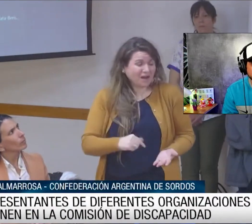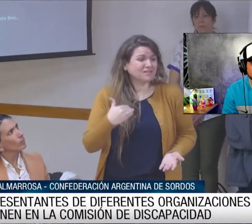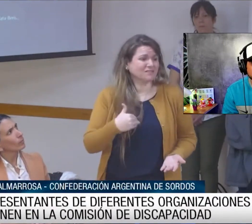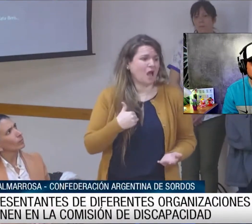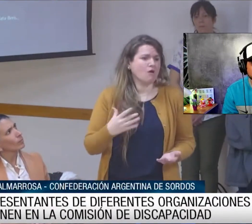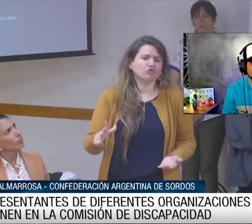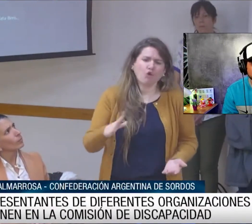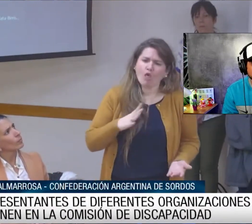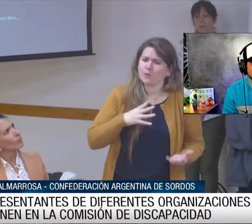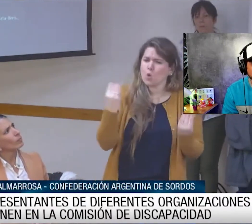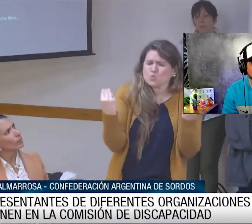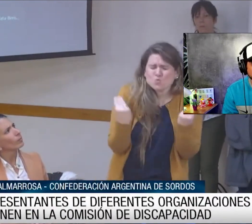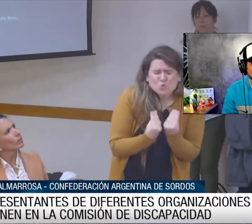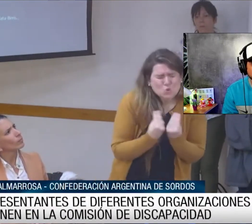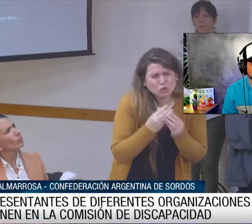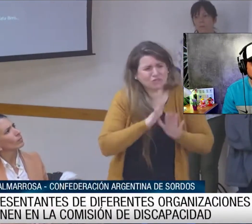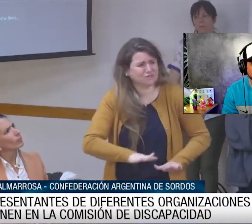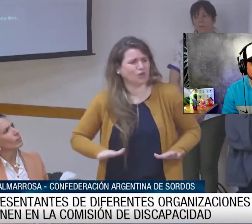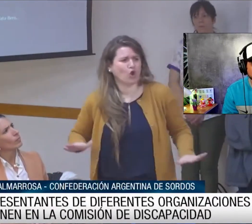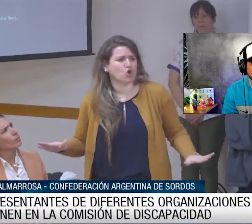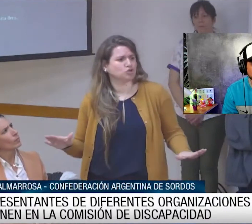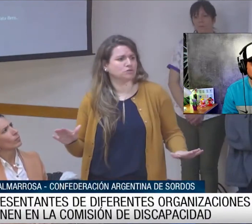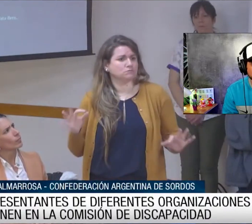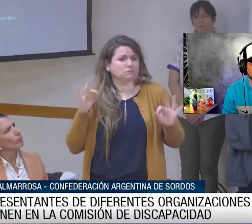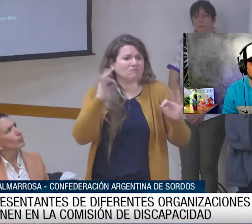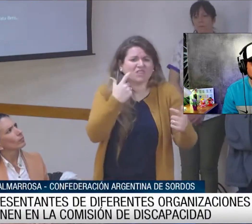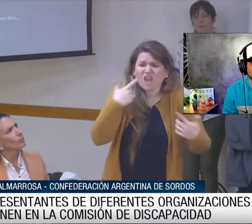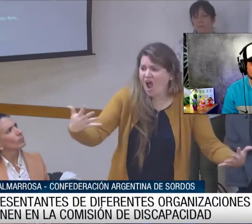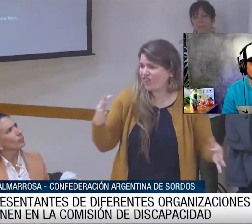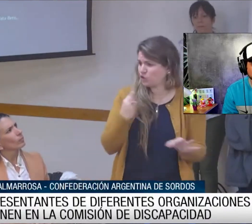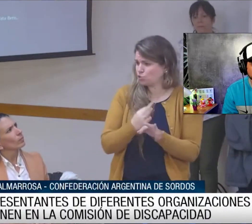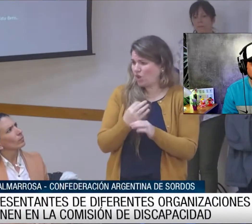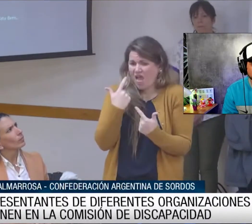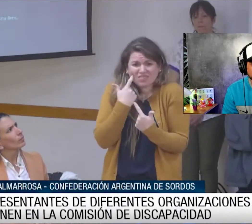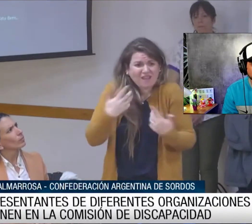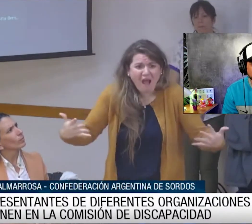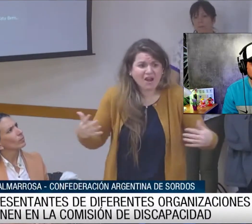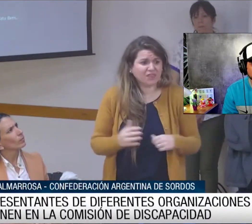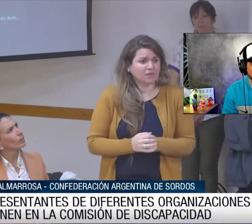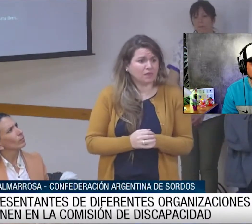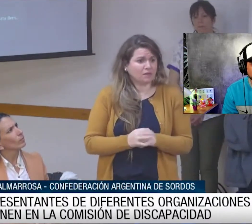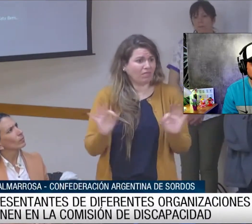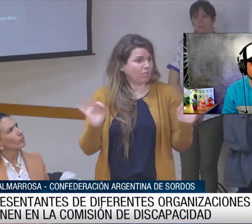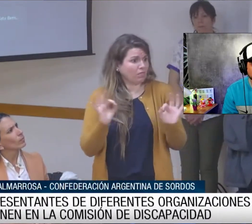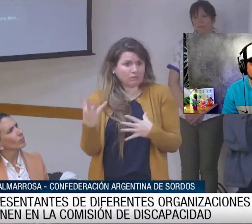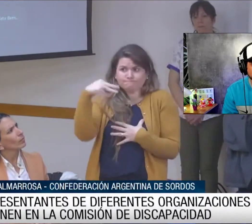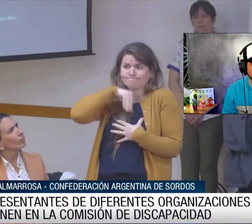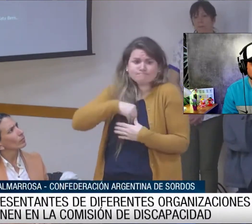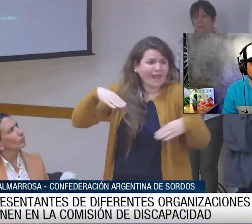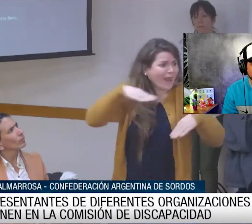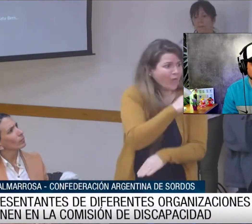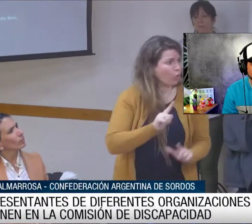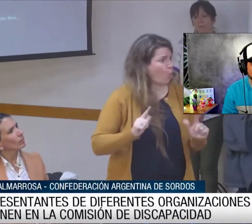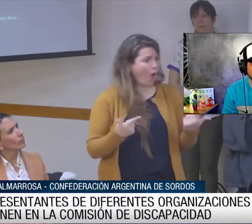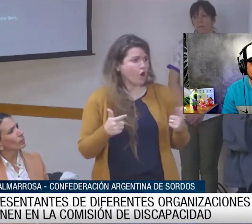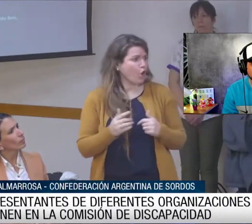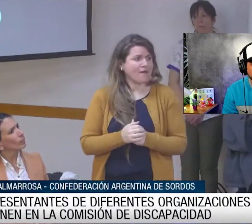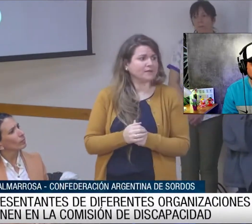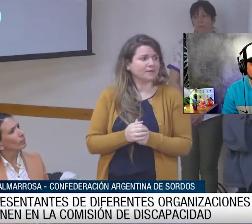psicológicas. Y en la Argentina aún todavía muchos niños sordos llegan tardíamente a las escuelas y sin haber adquirido